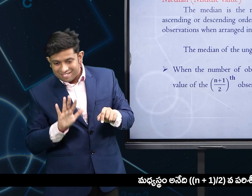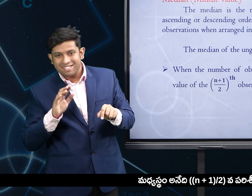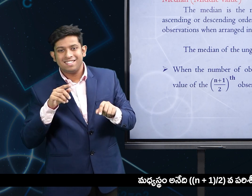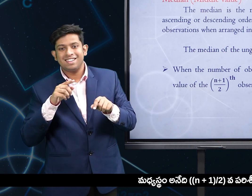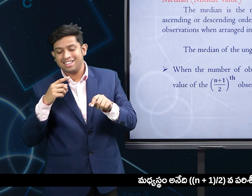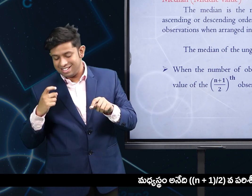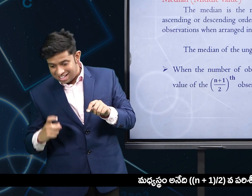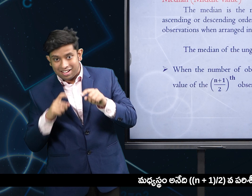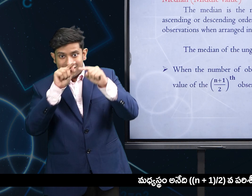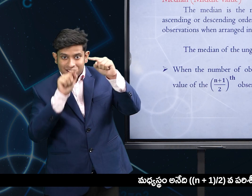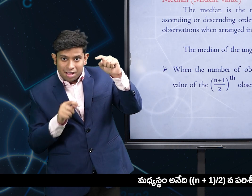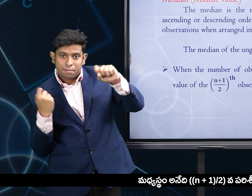n+1/2వ పరిశీలన యొక్క విలువ.